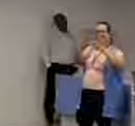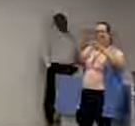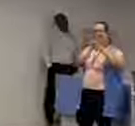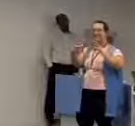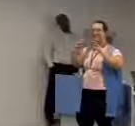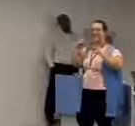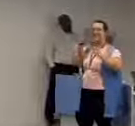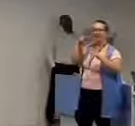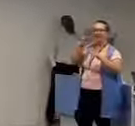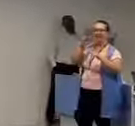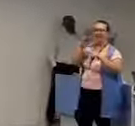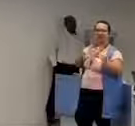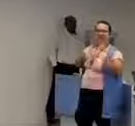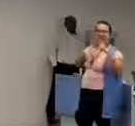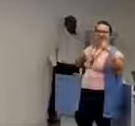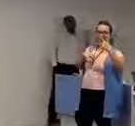vistas.